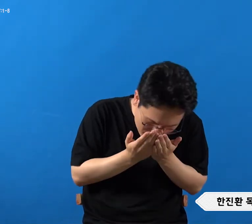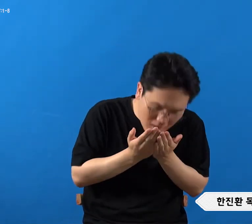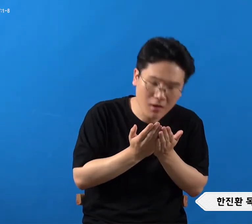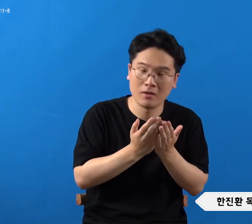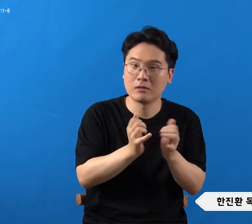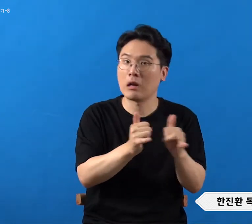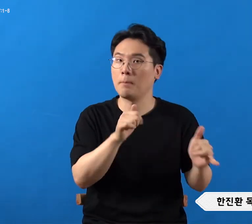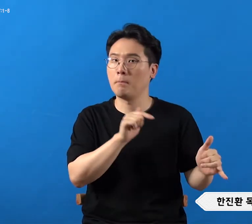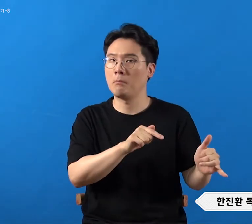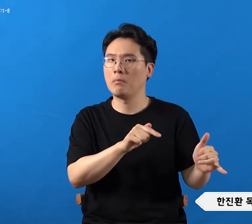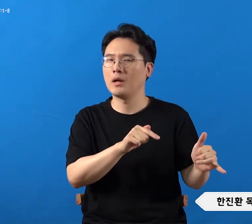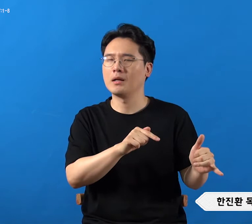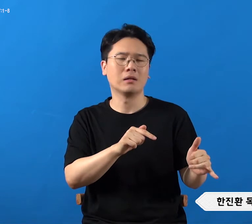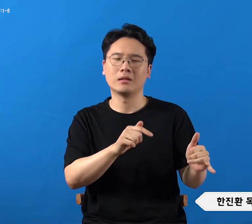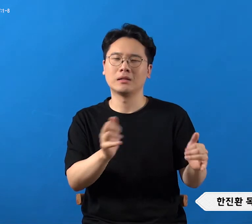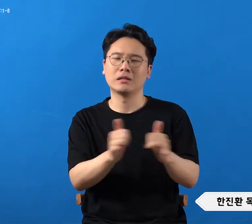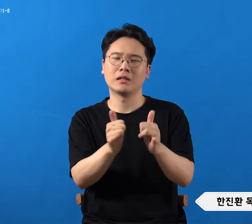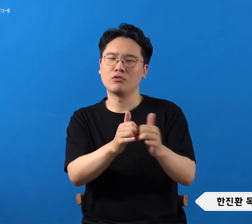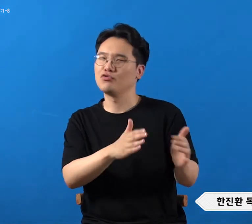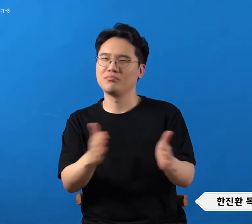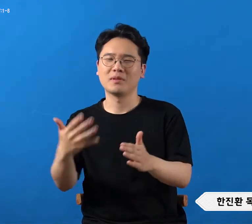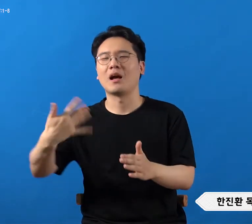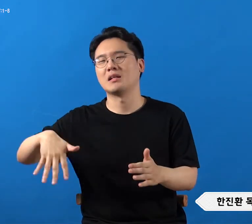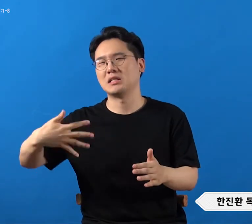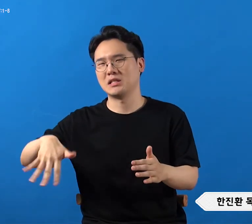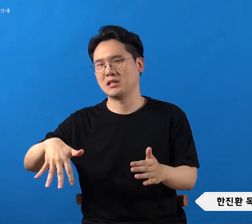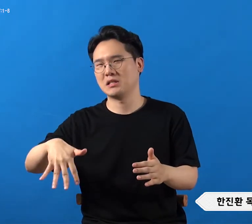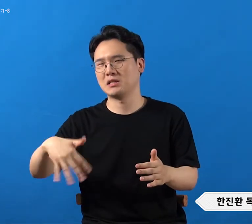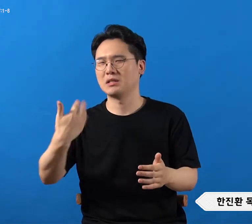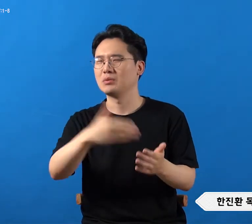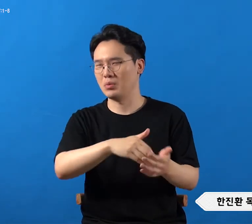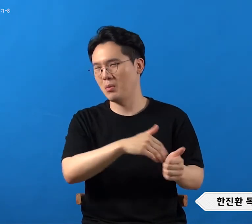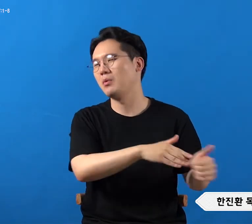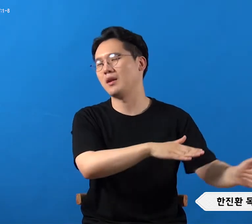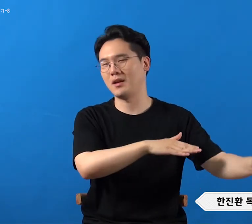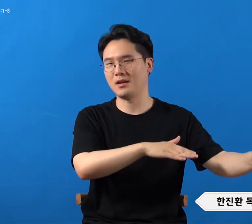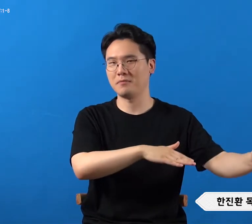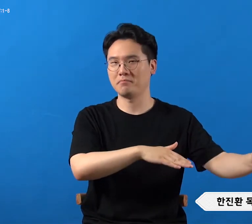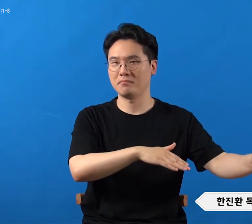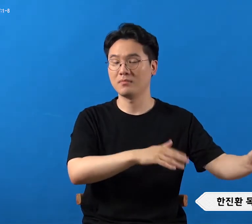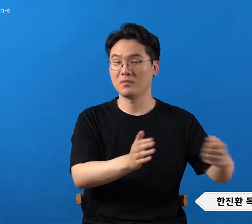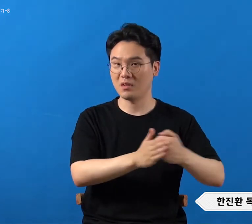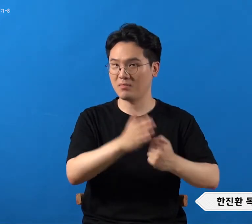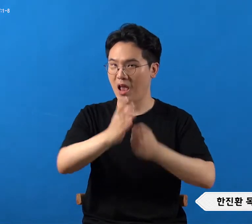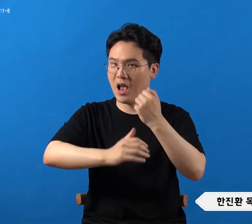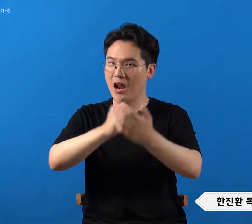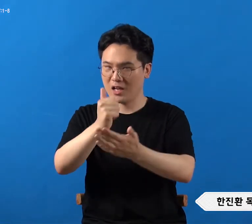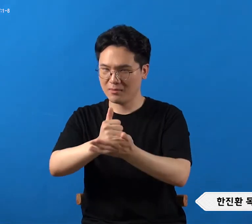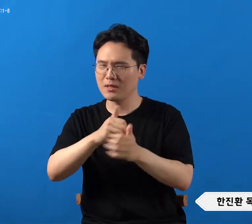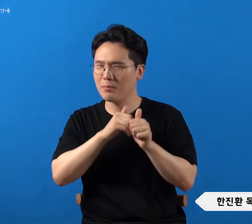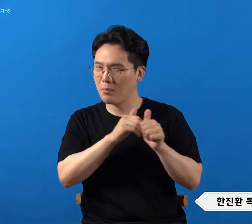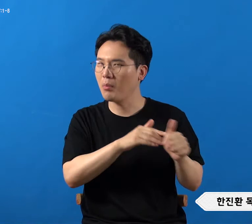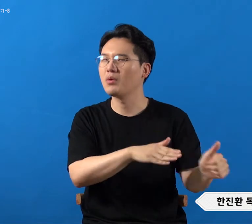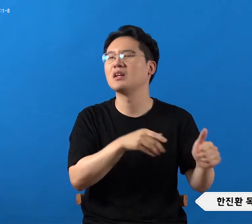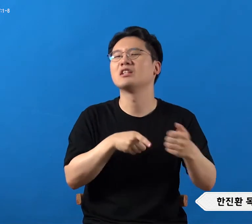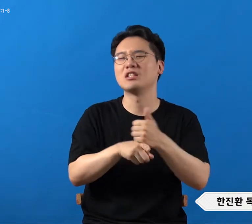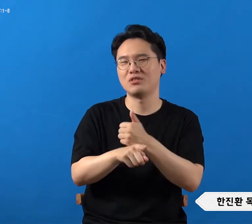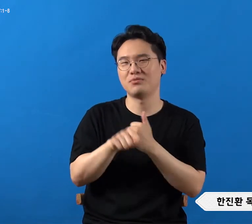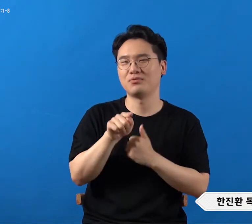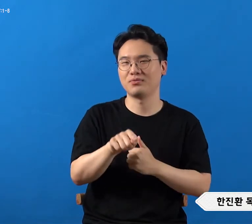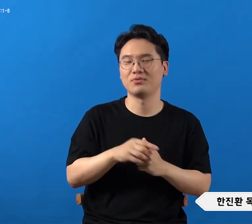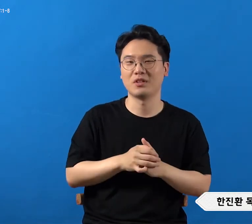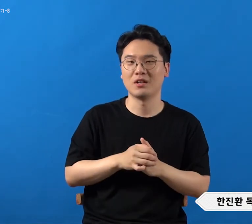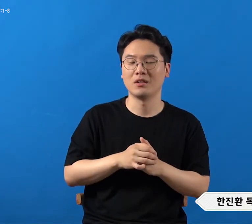사람이니까 그 사람들은 싸울 준비가 안 된 사람들이다. 오합지졸들이다. 그래서 하나님이 돌려보내라고 한 것이고,